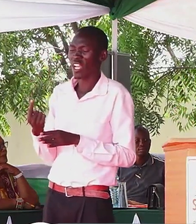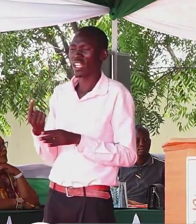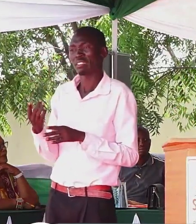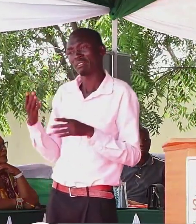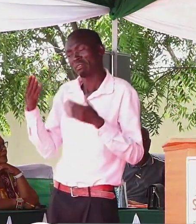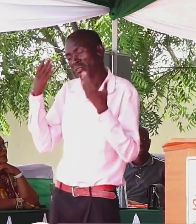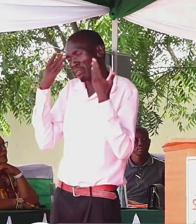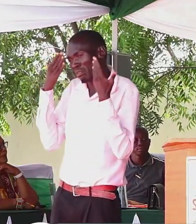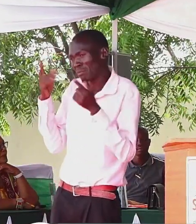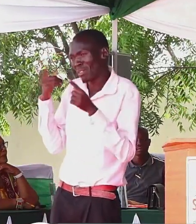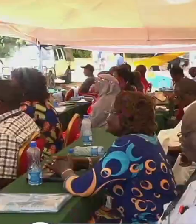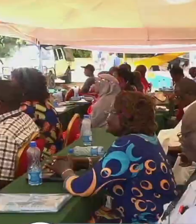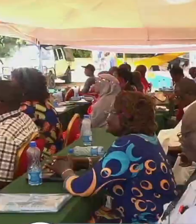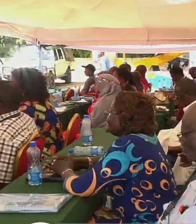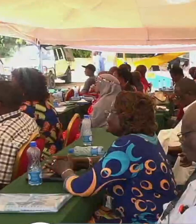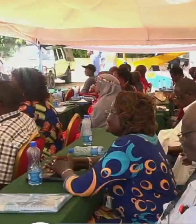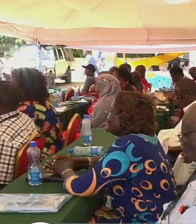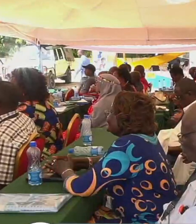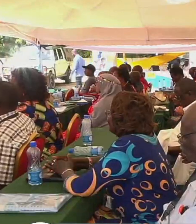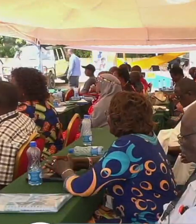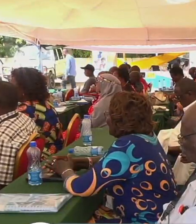kuna wengi huku.